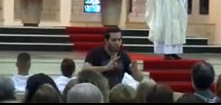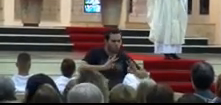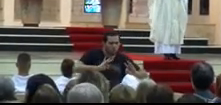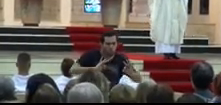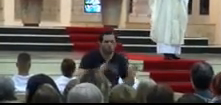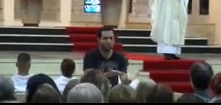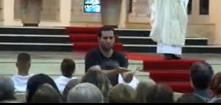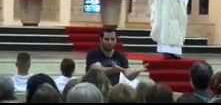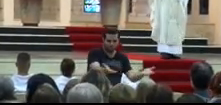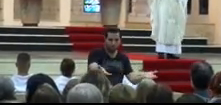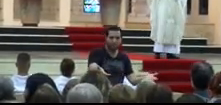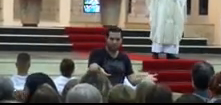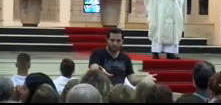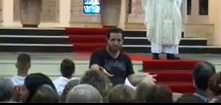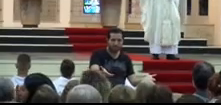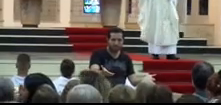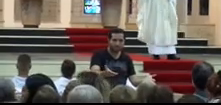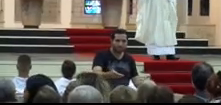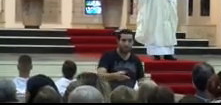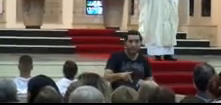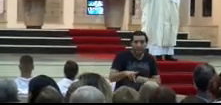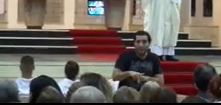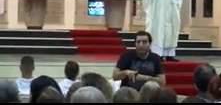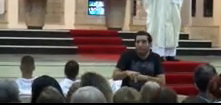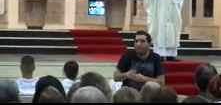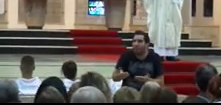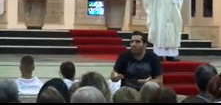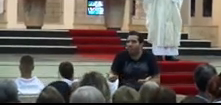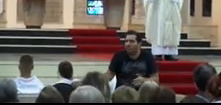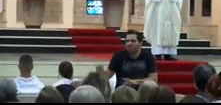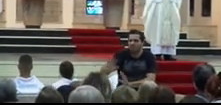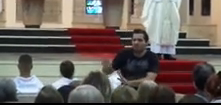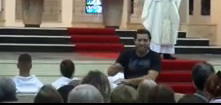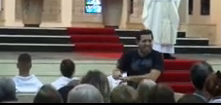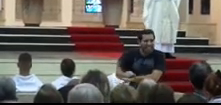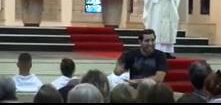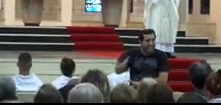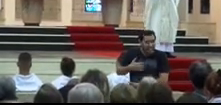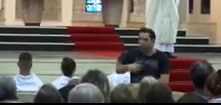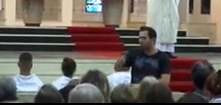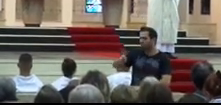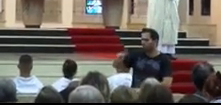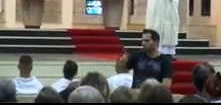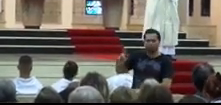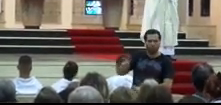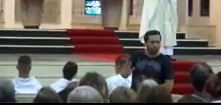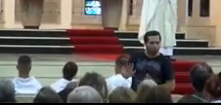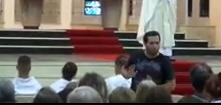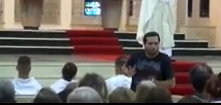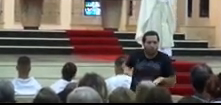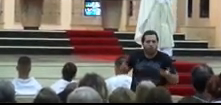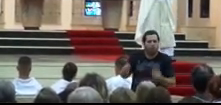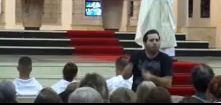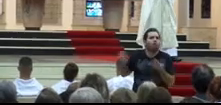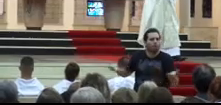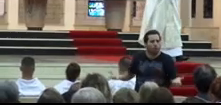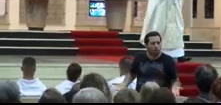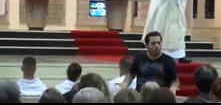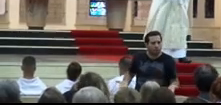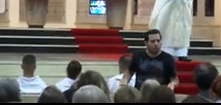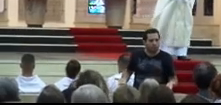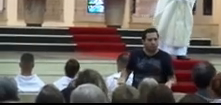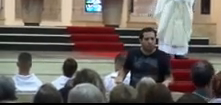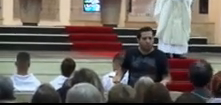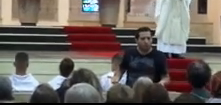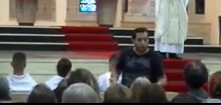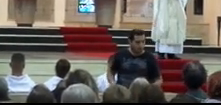Pedro resiste. Senhor, os meus pés não. Mas Jesus chama a atenção. Se eu não lavar